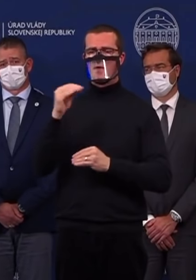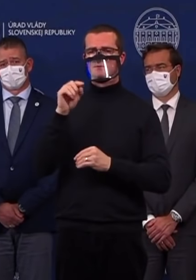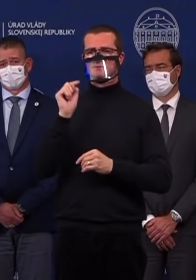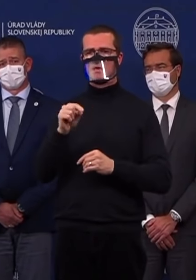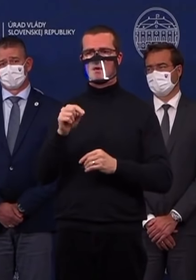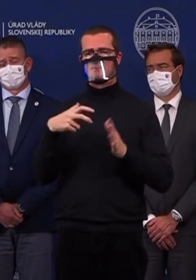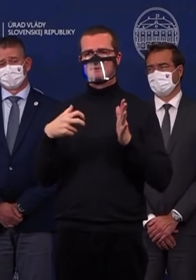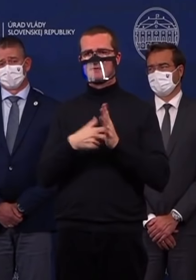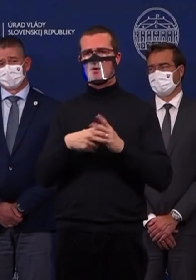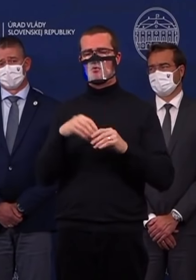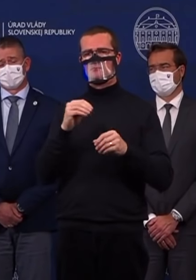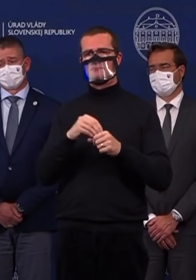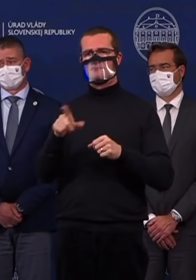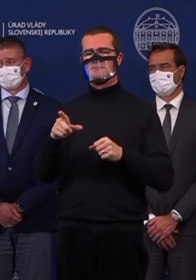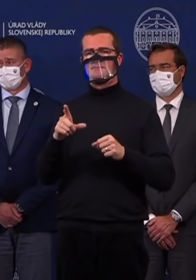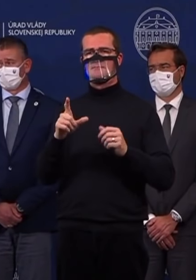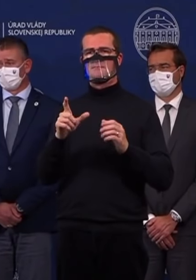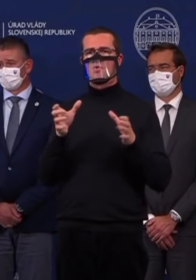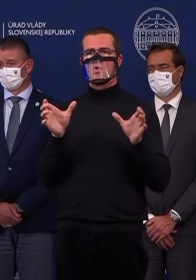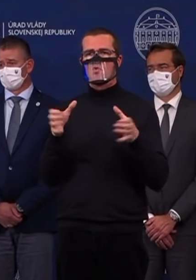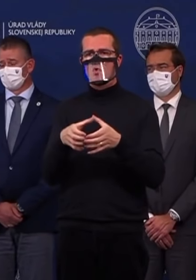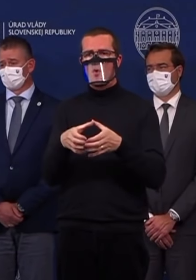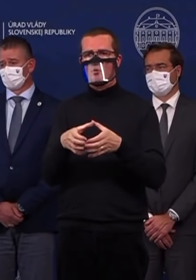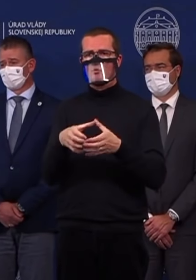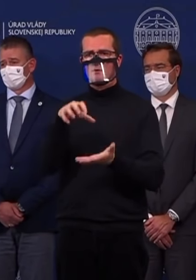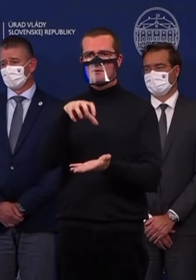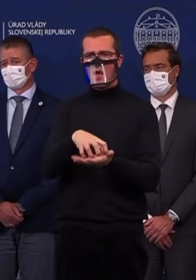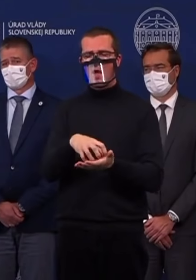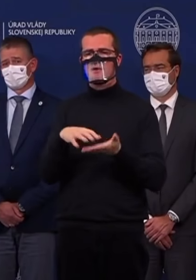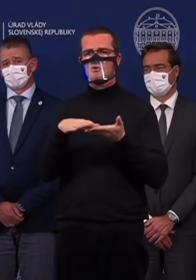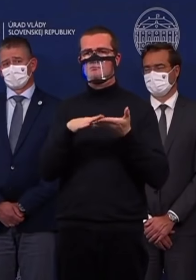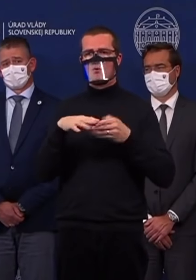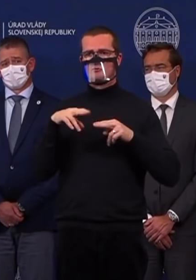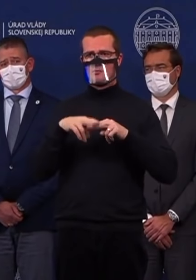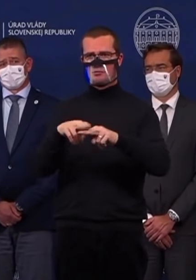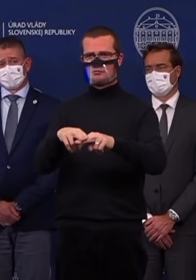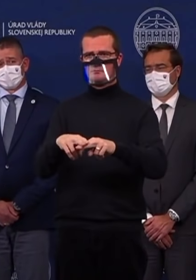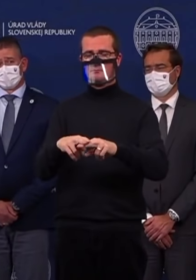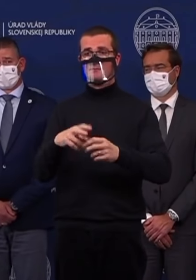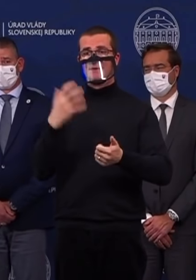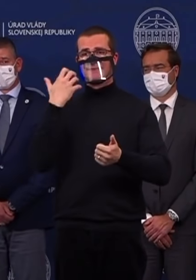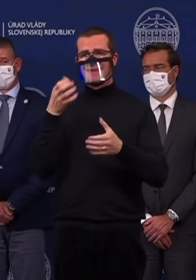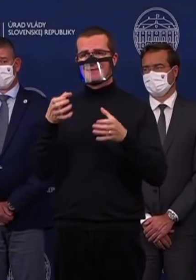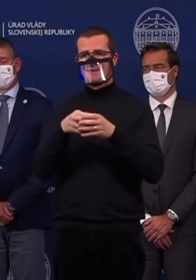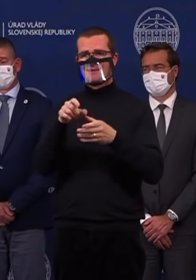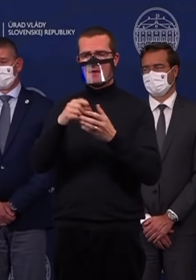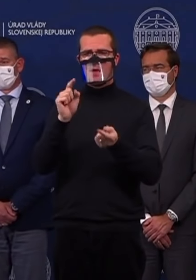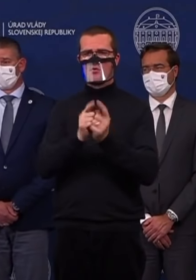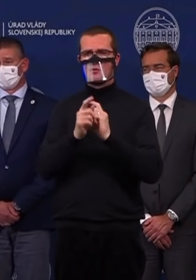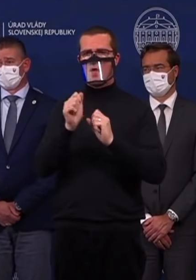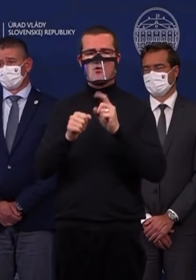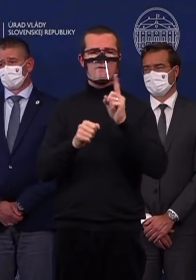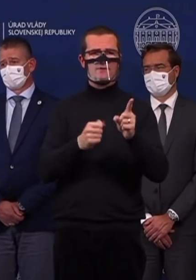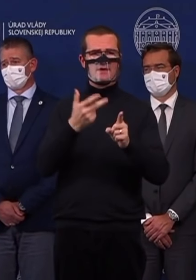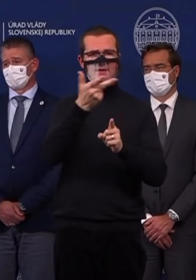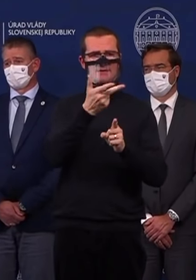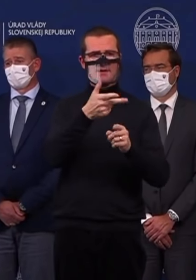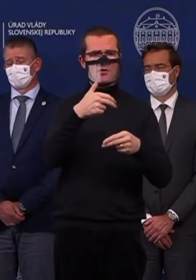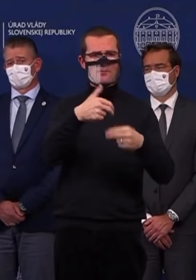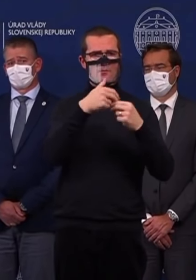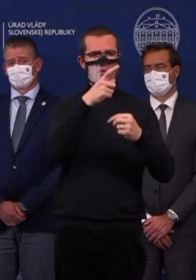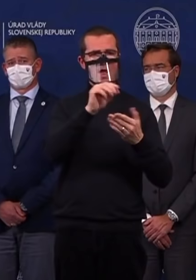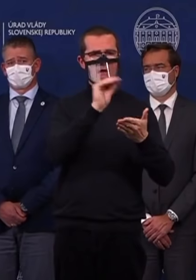povedal, znakom takého komunitného spoločného postupu. Že v dedine sa dohodnú, že áno, vy traja štyria